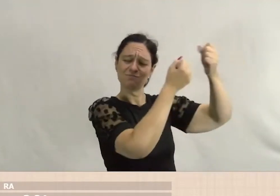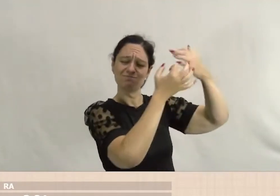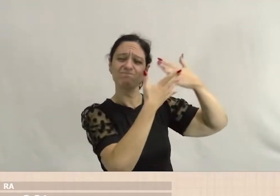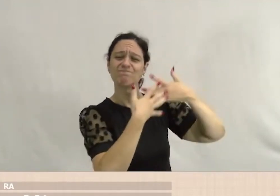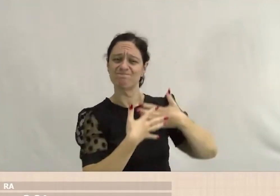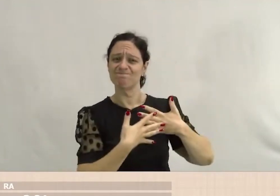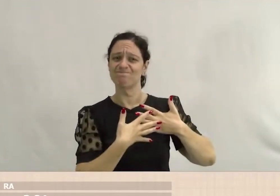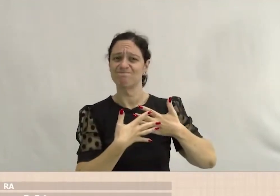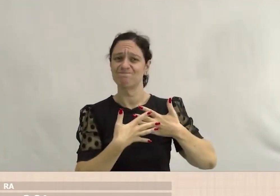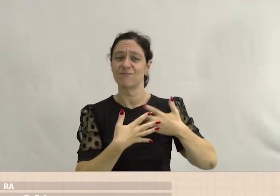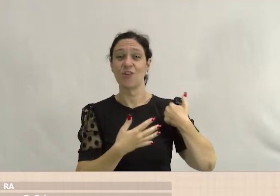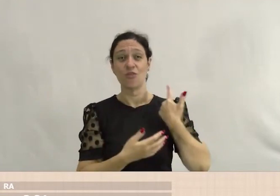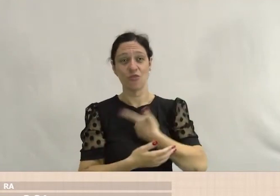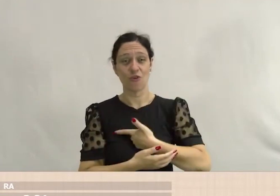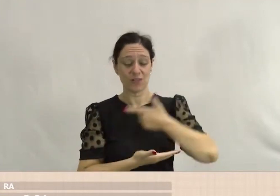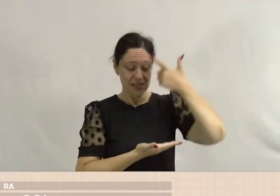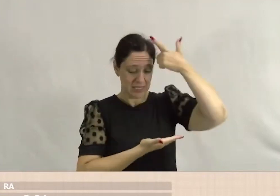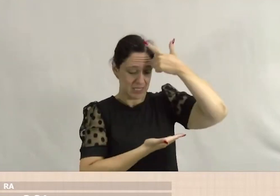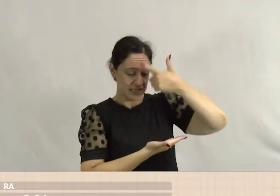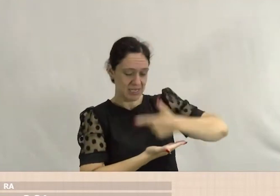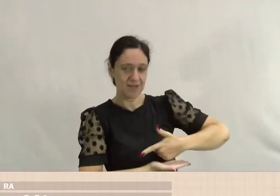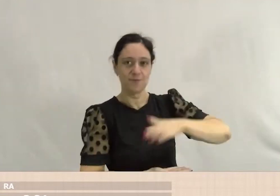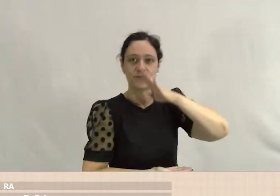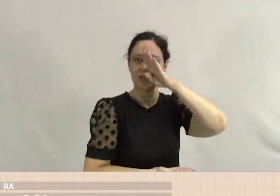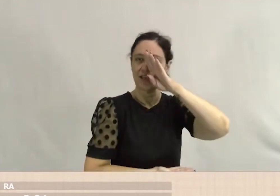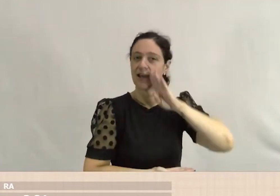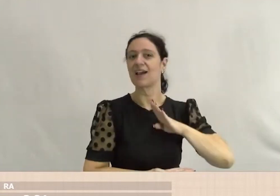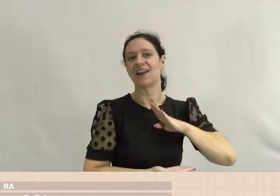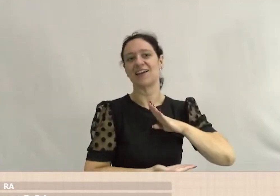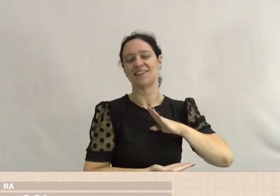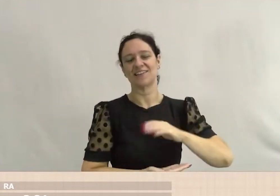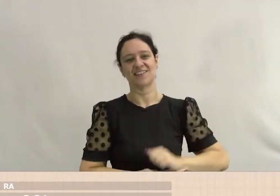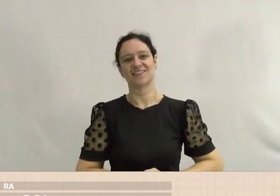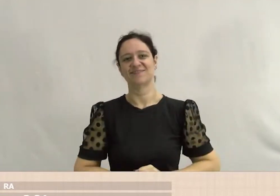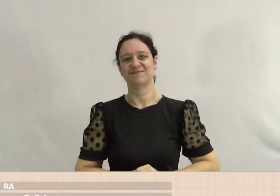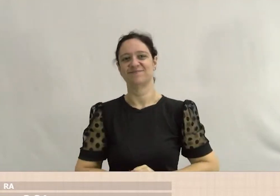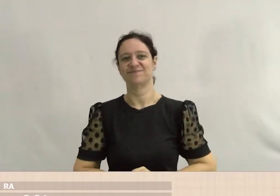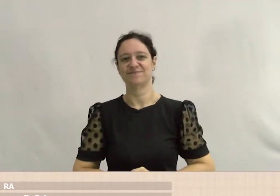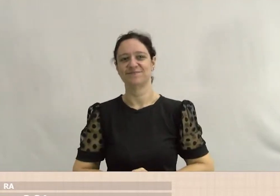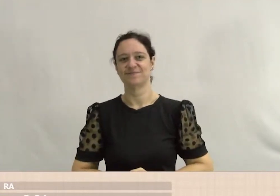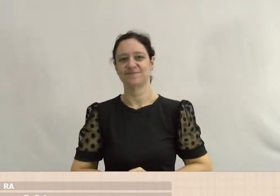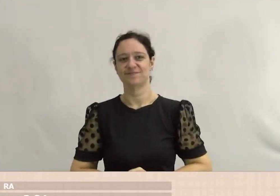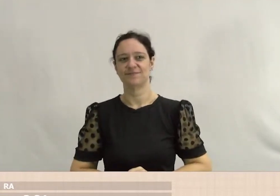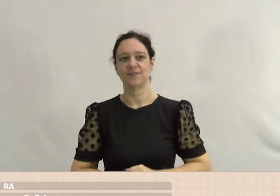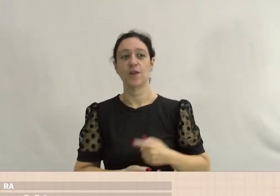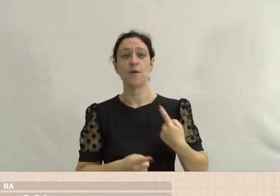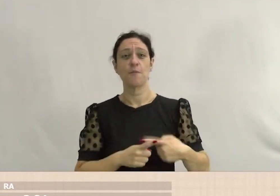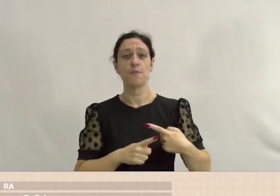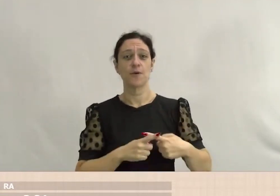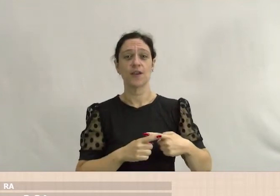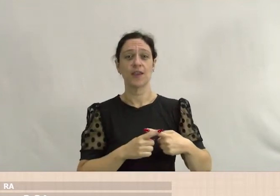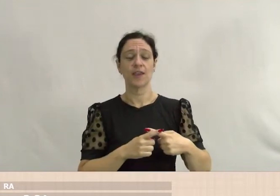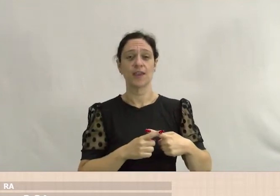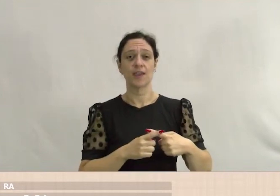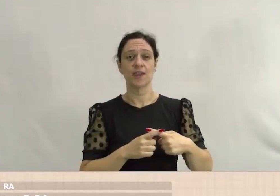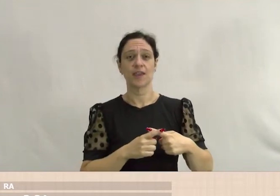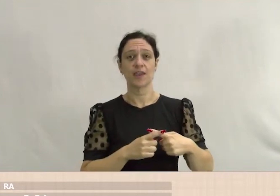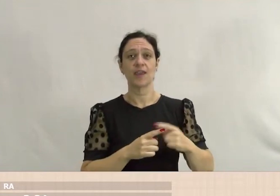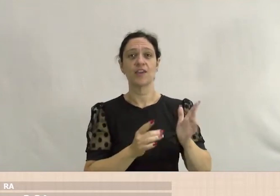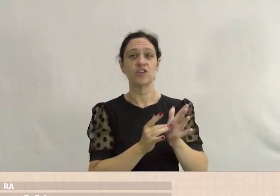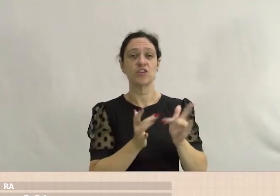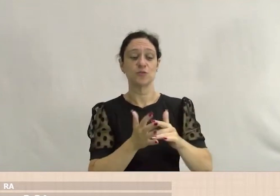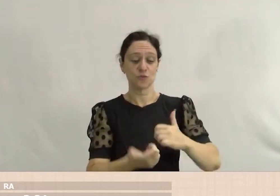Estamos sendo justificados gratuitamente por sua graça, mediante a redenção que há em